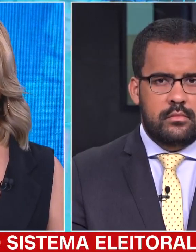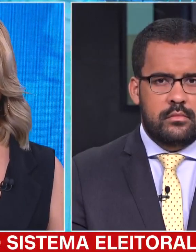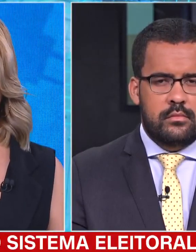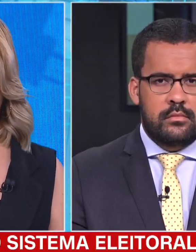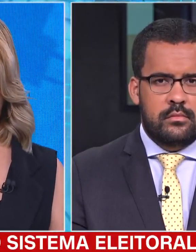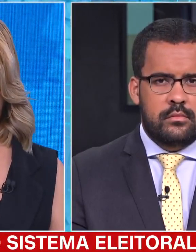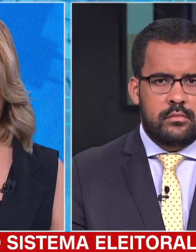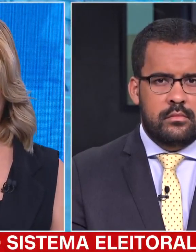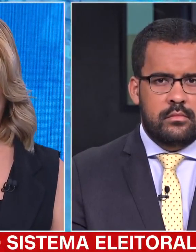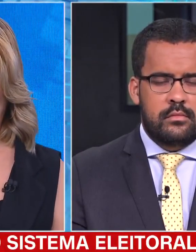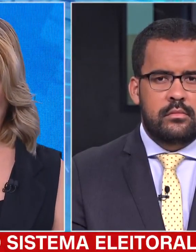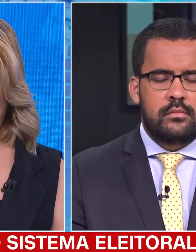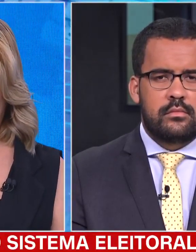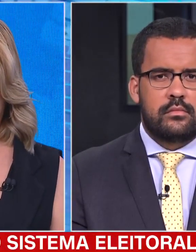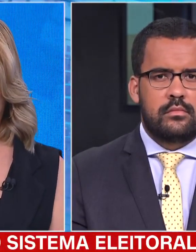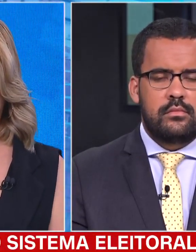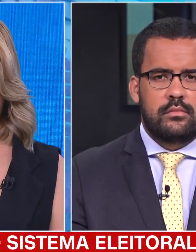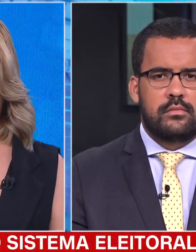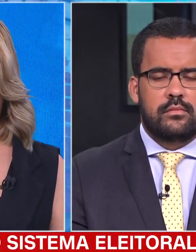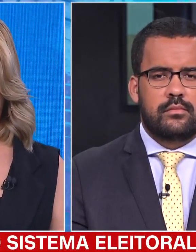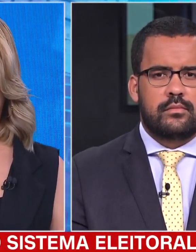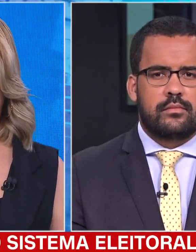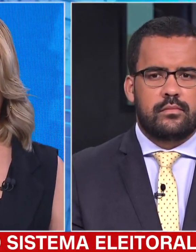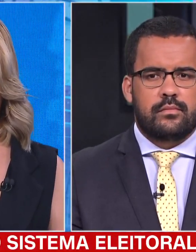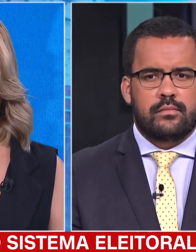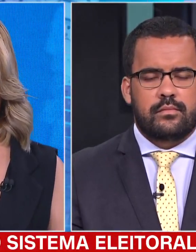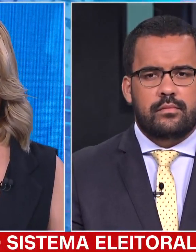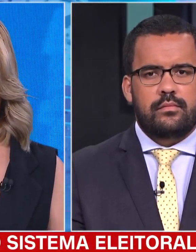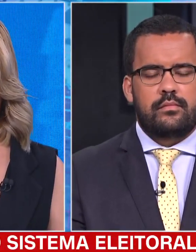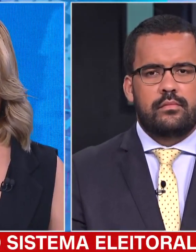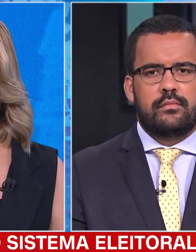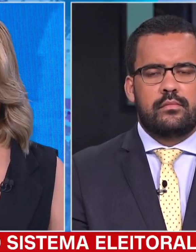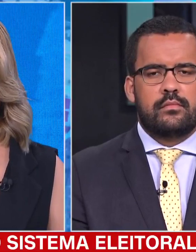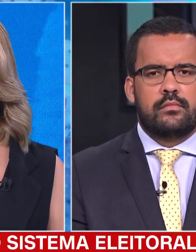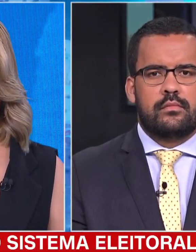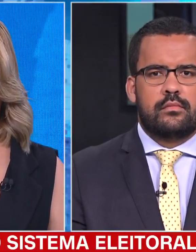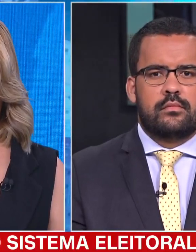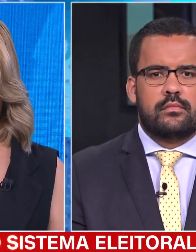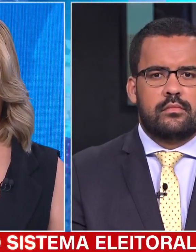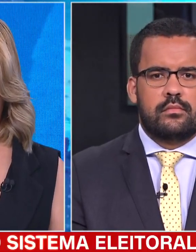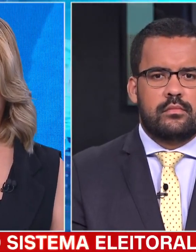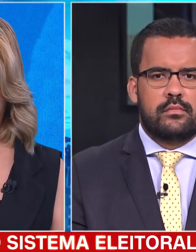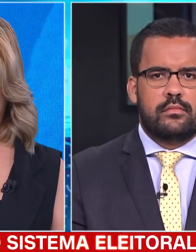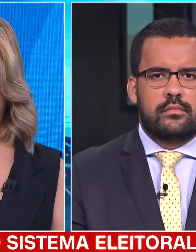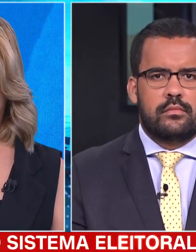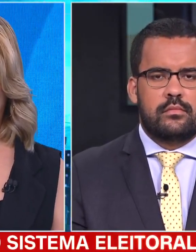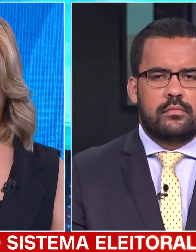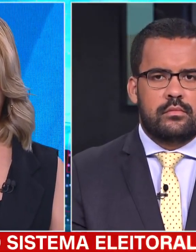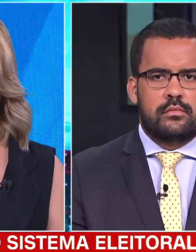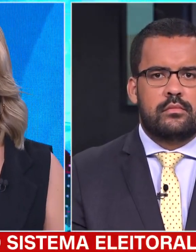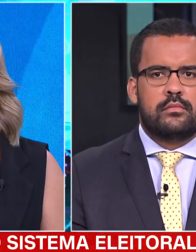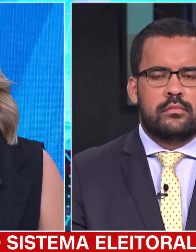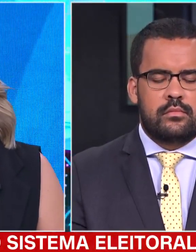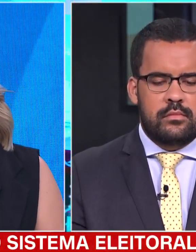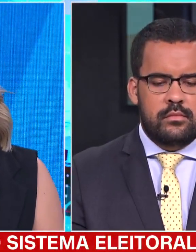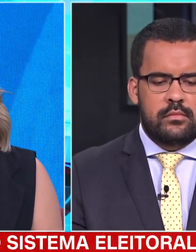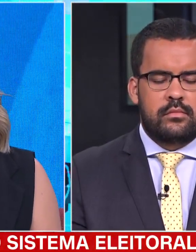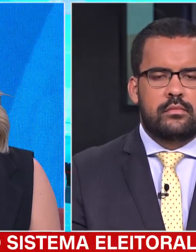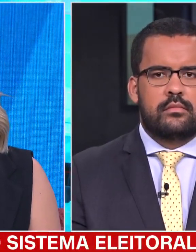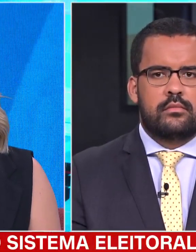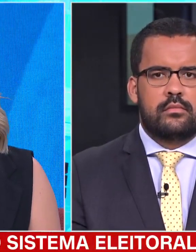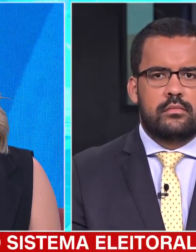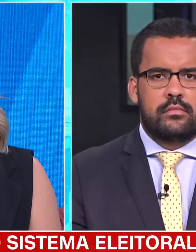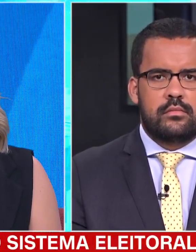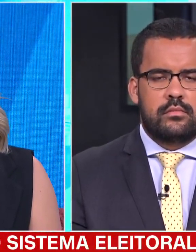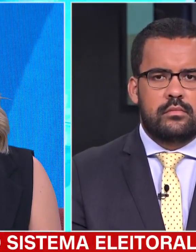faz referência a isso ele não faz referência às explicações ele não explica por exemplo que não há conexão entre o